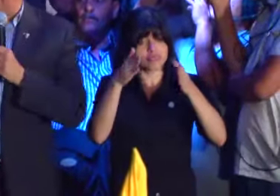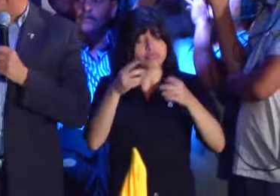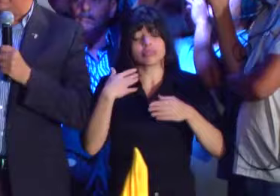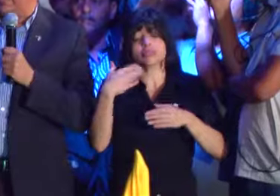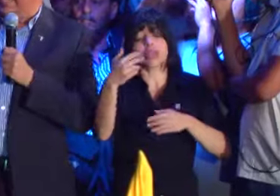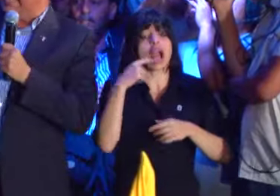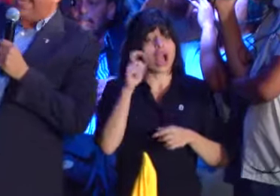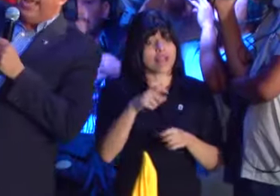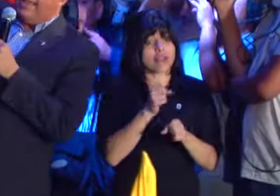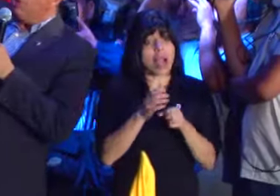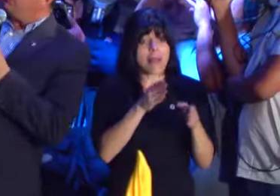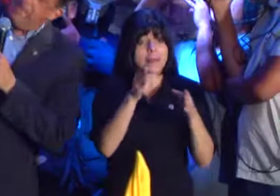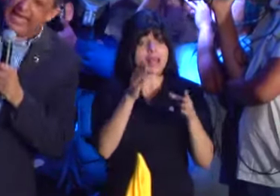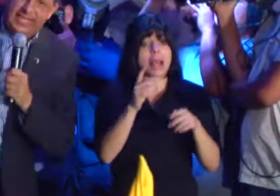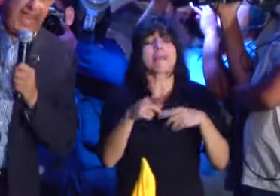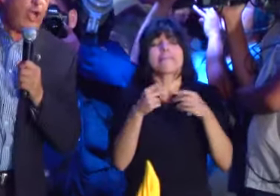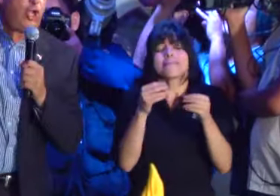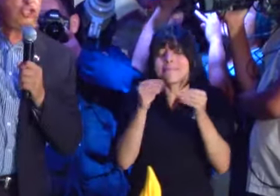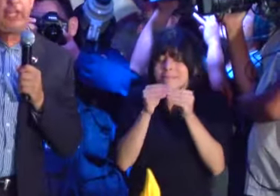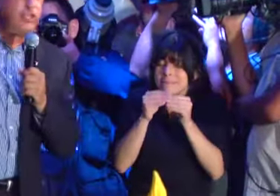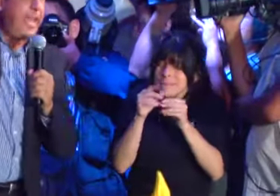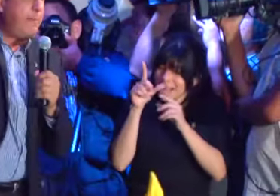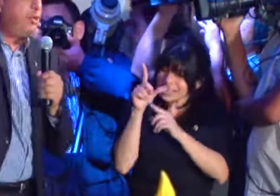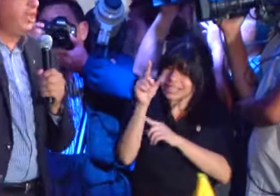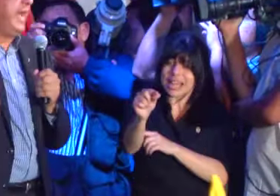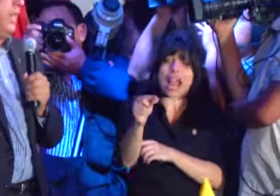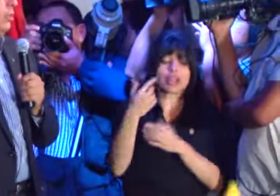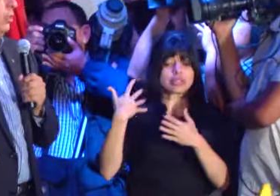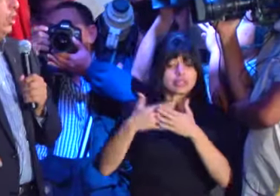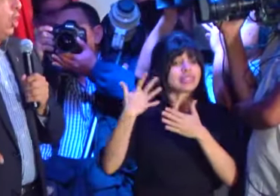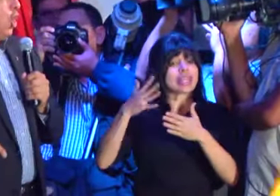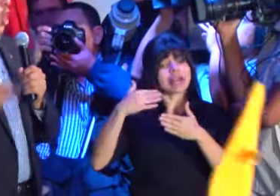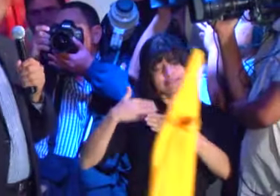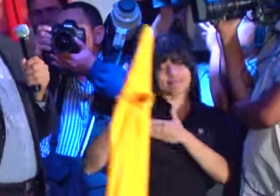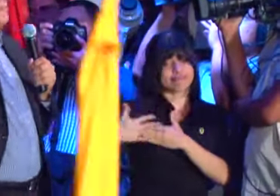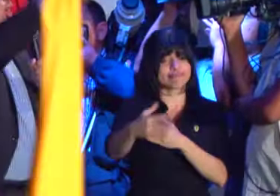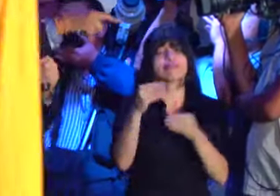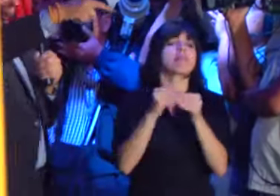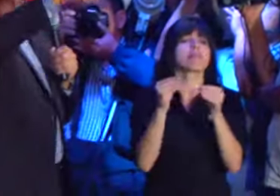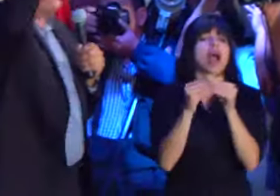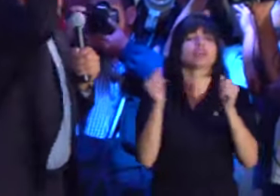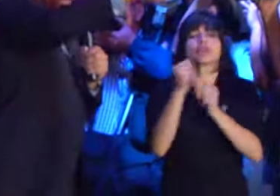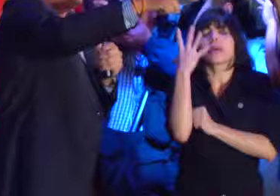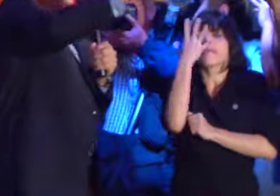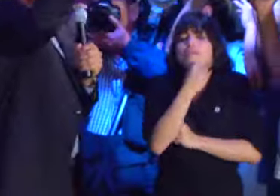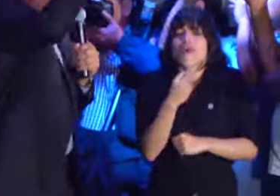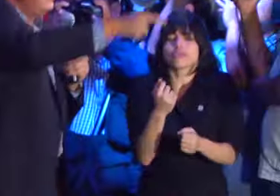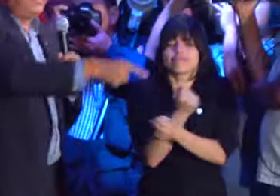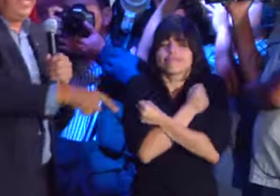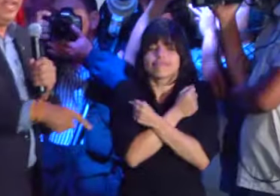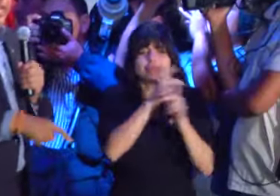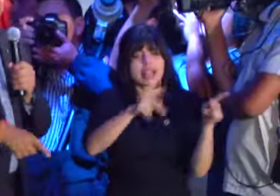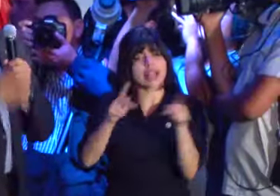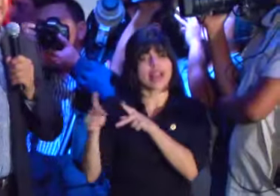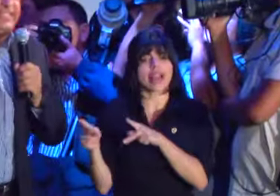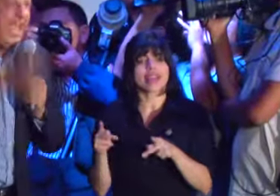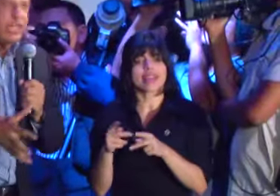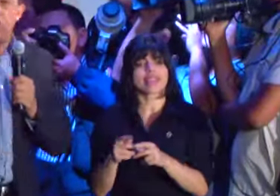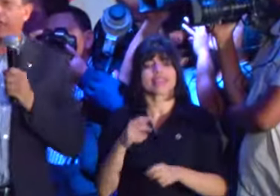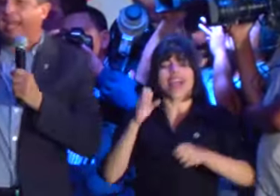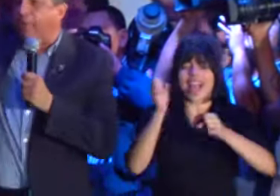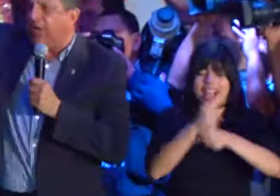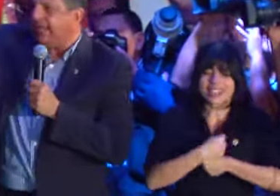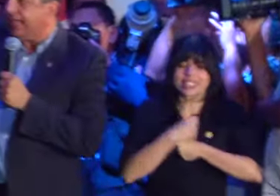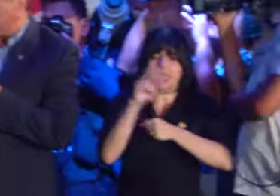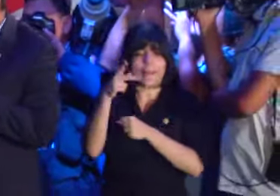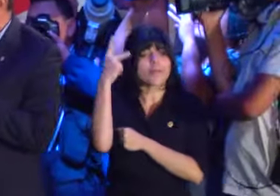haya que caminar, y que iremos más lejos de donde hemos llegado, con el hermoso abrazo de la gente,